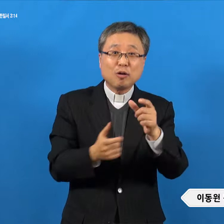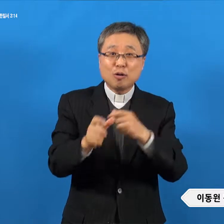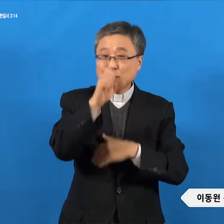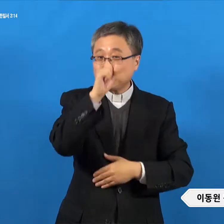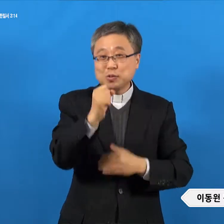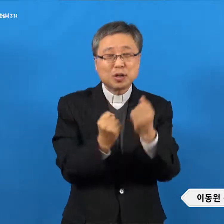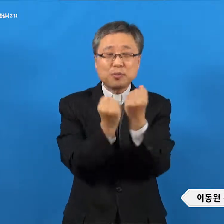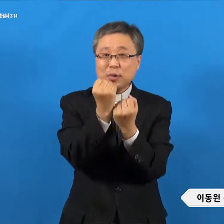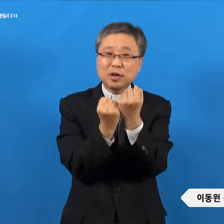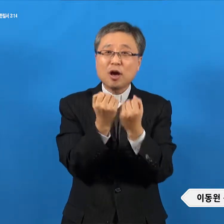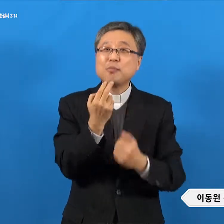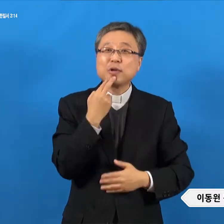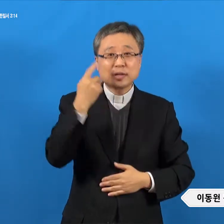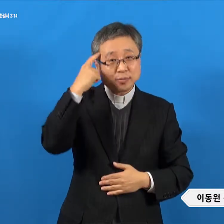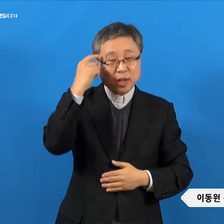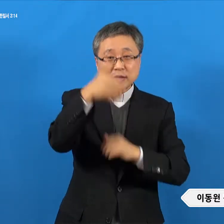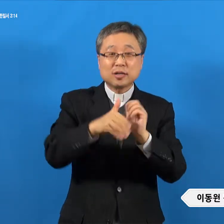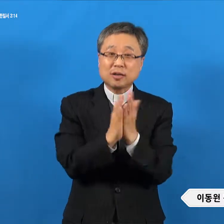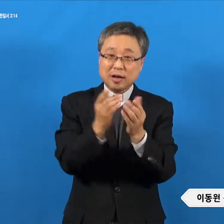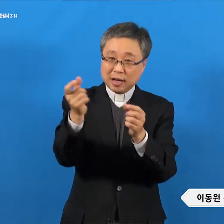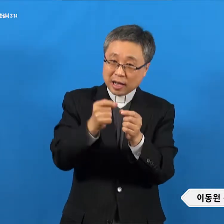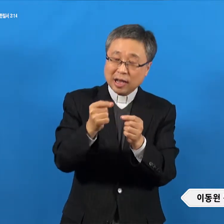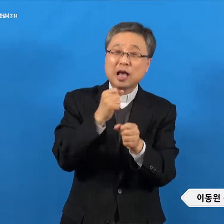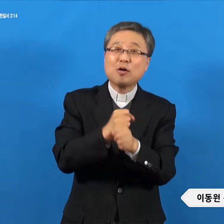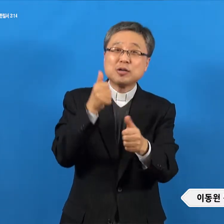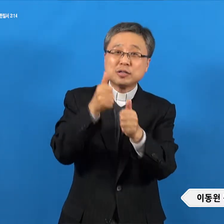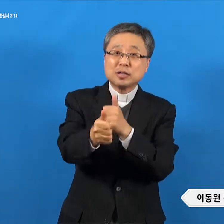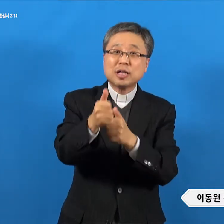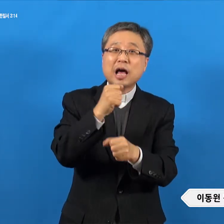가까이 하면서 그 말씀을 붙들고 승리하기 위한